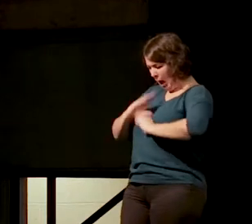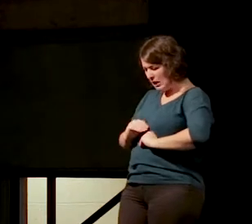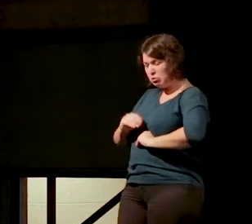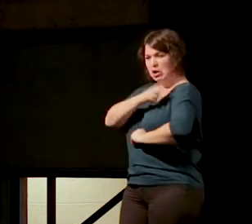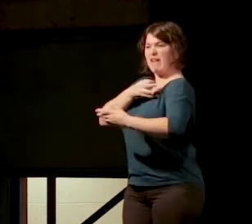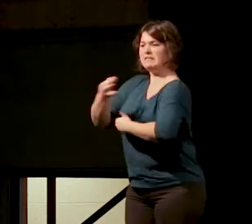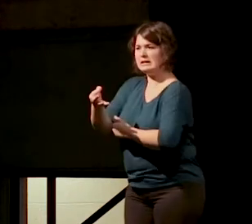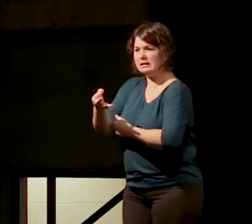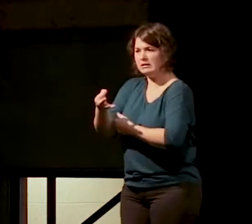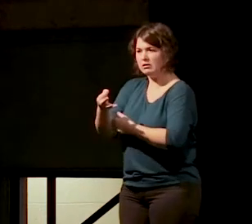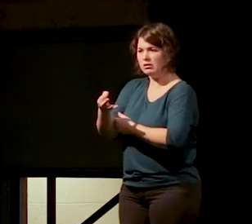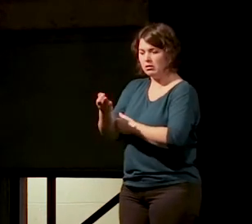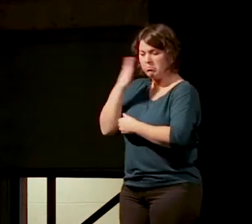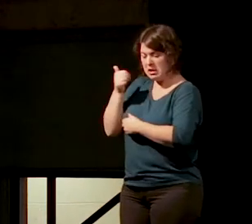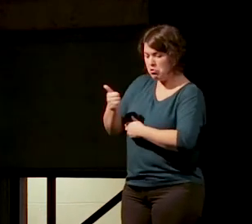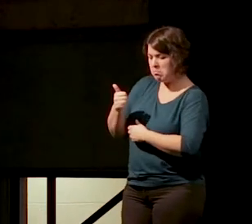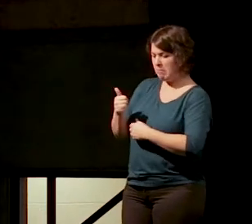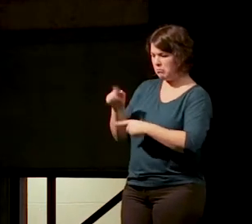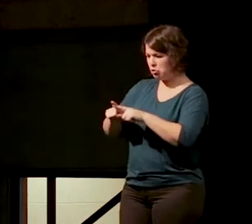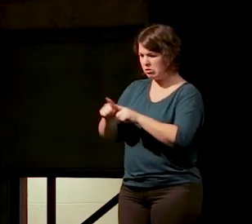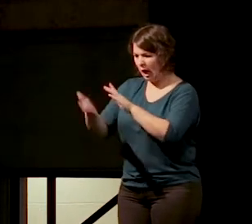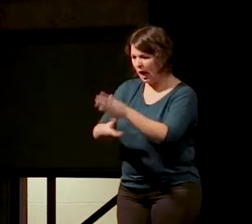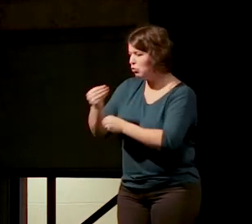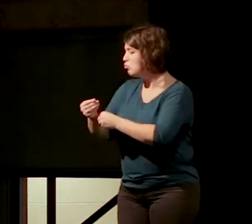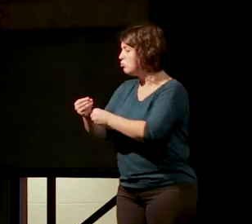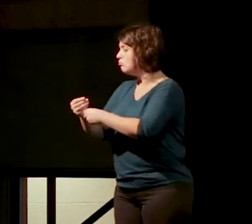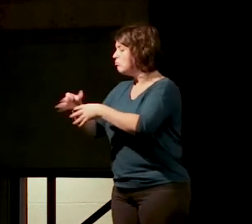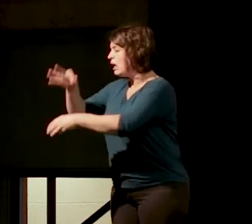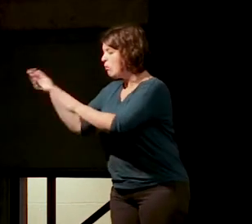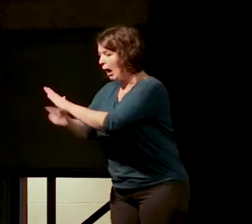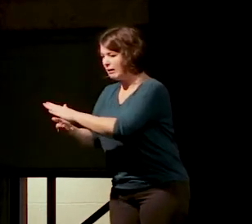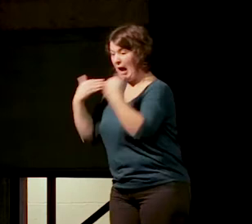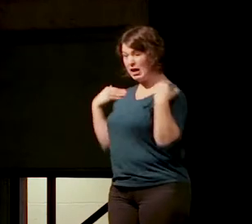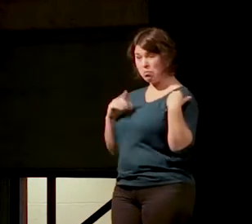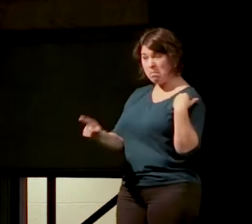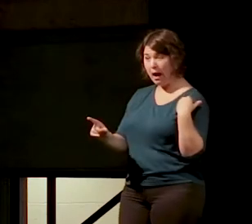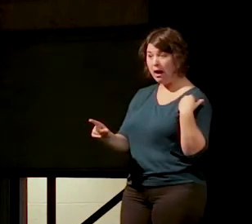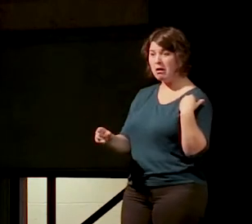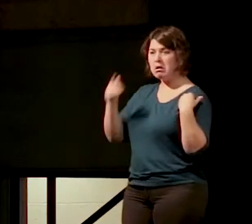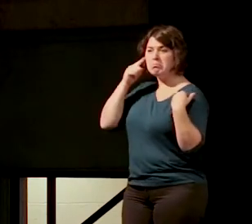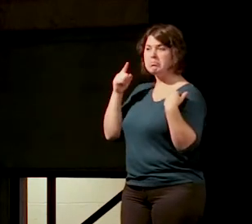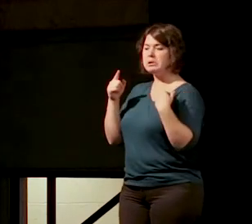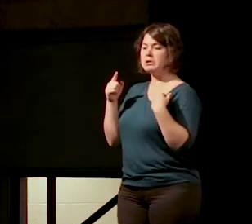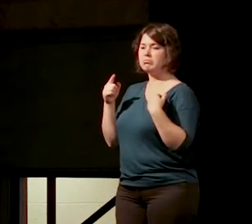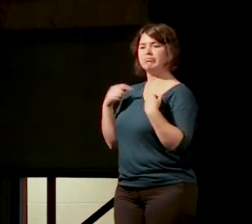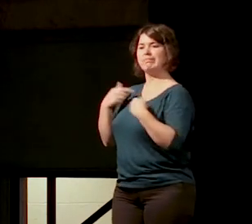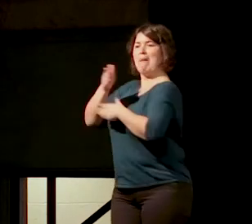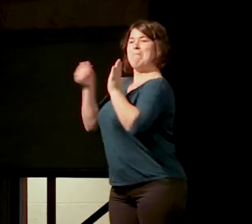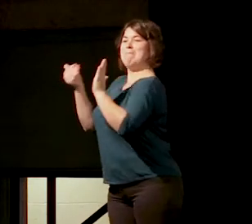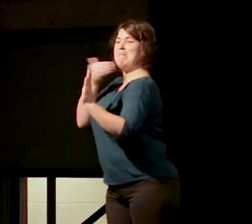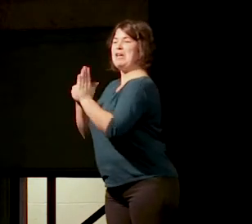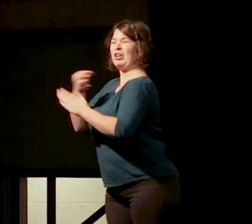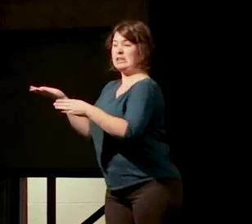pas lui-même, y compris les défaillances, les siennes ou celles de ses propres élus, s'il se cache tout autant qu'il prétend être le